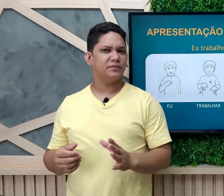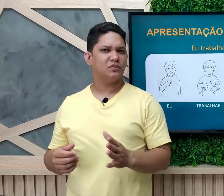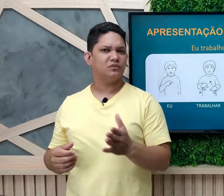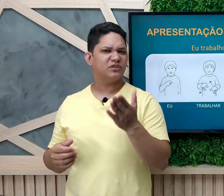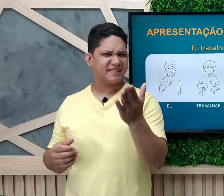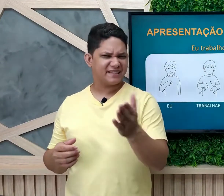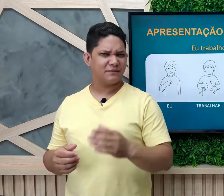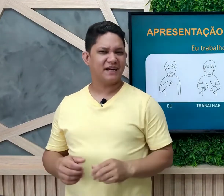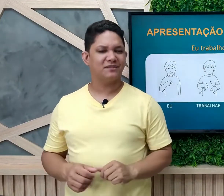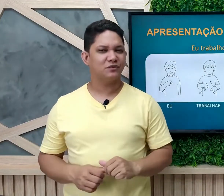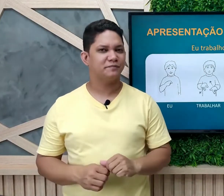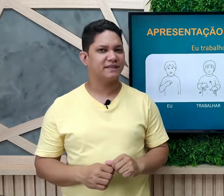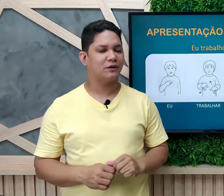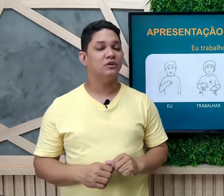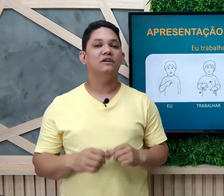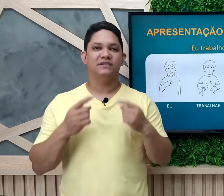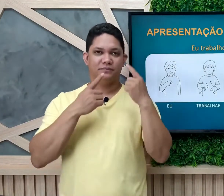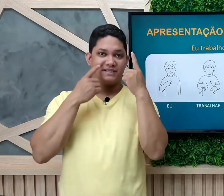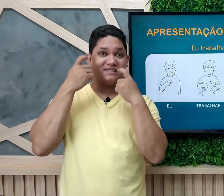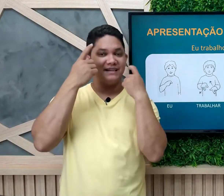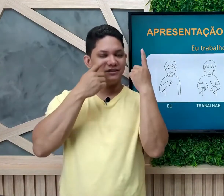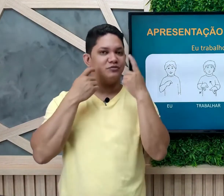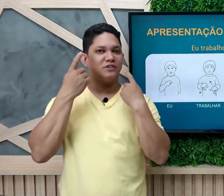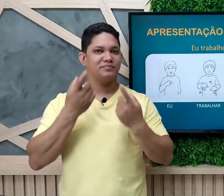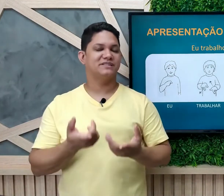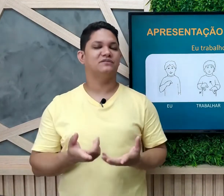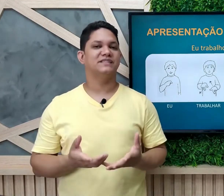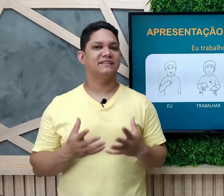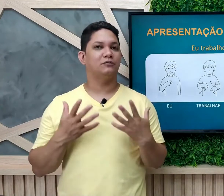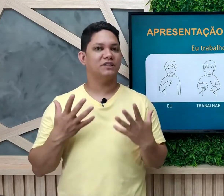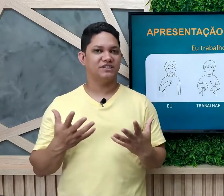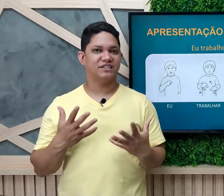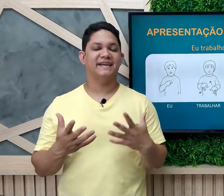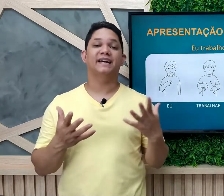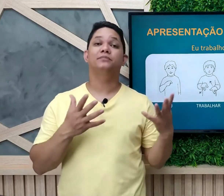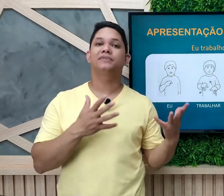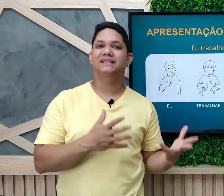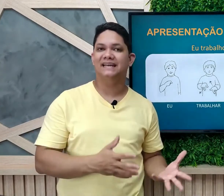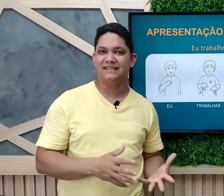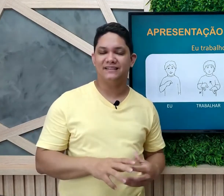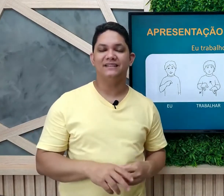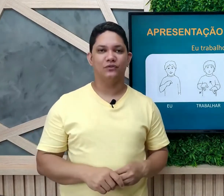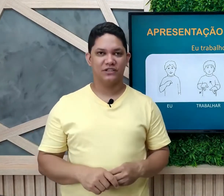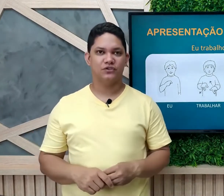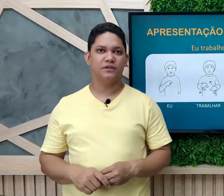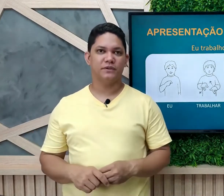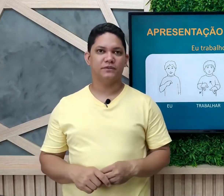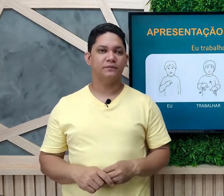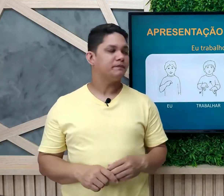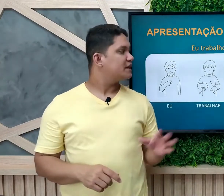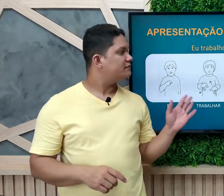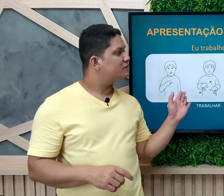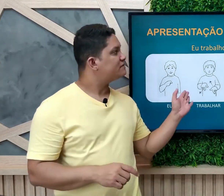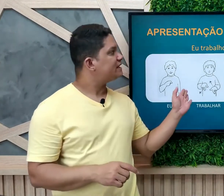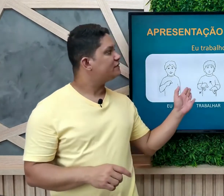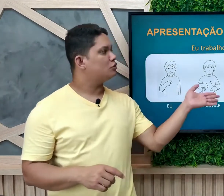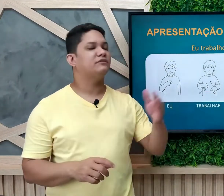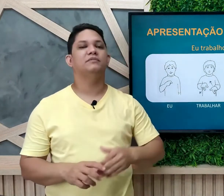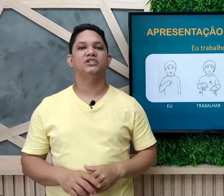exemplo, você trabalha no hospital? Você precisaria de uma expressão facial bastante carregada para dar a entender o questionamento. Vamos ver novamente